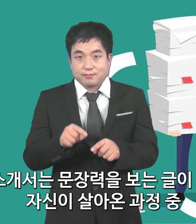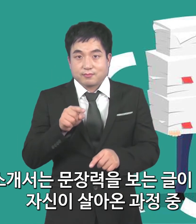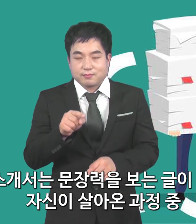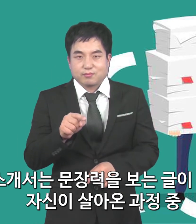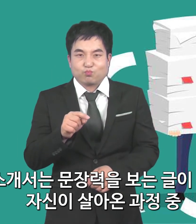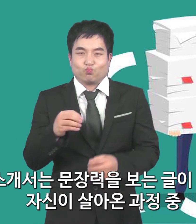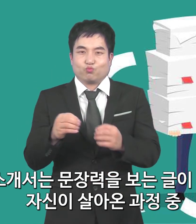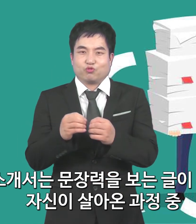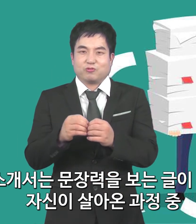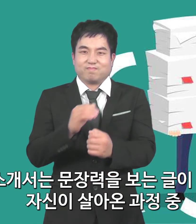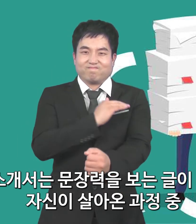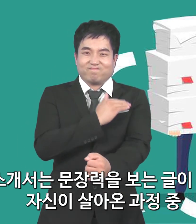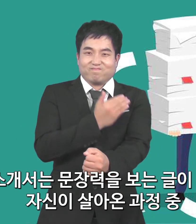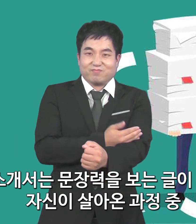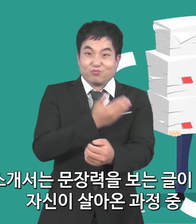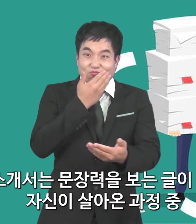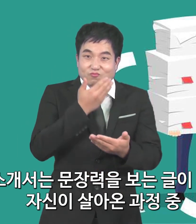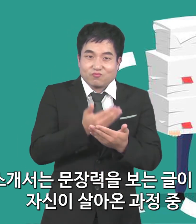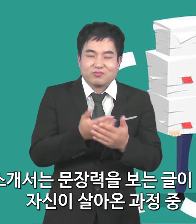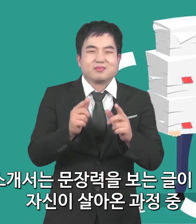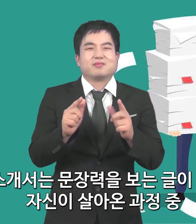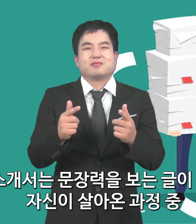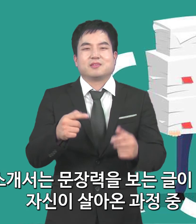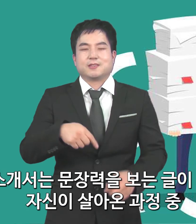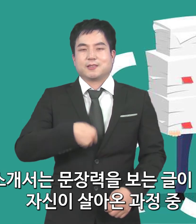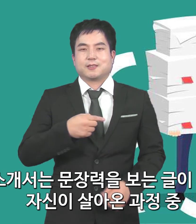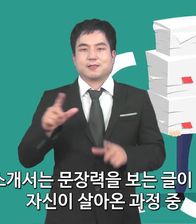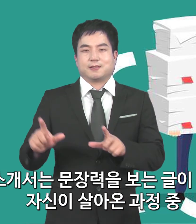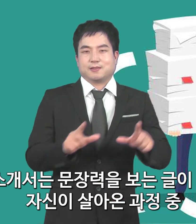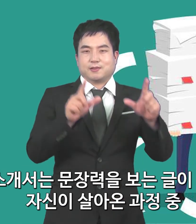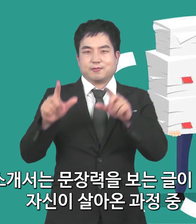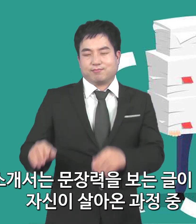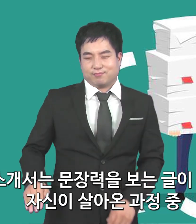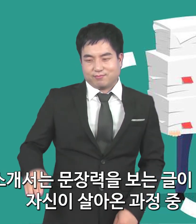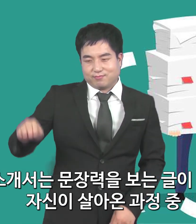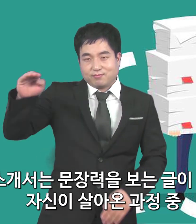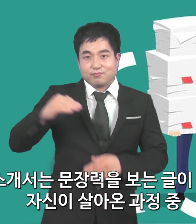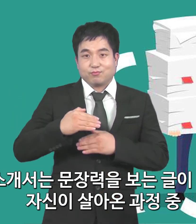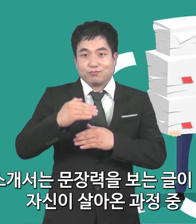자기소개서는 문장력을 보는 글이 아니라 자신이 살아온 과정 중